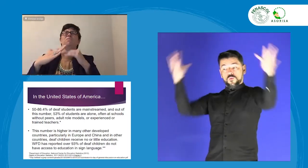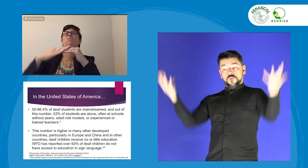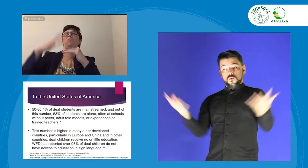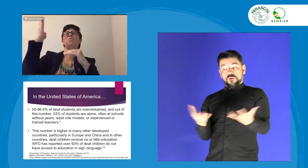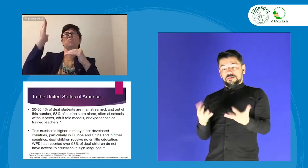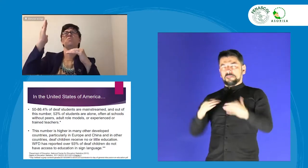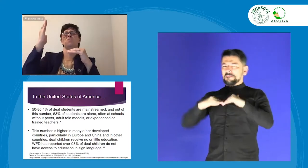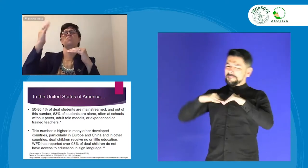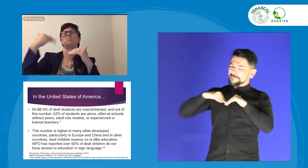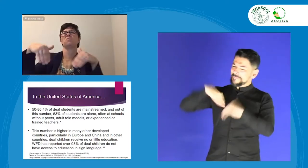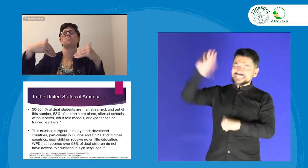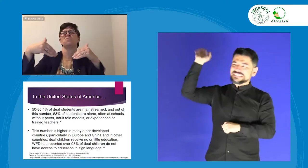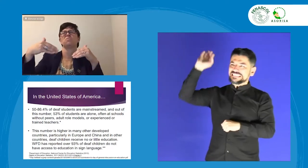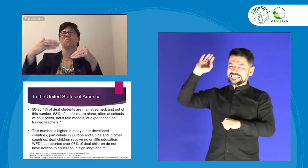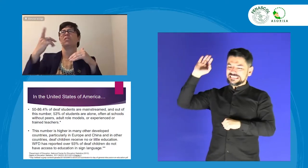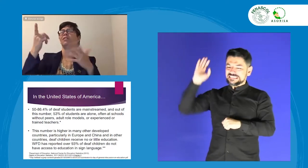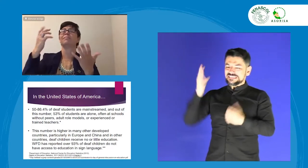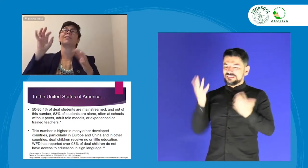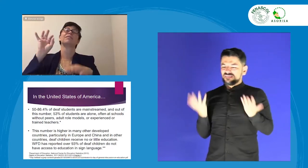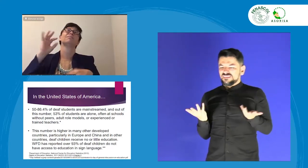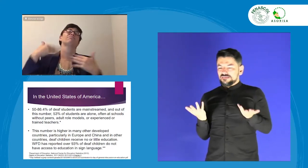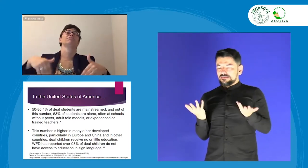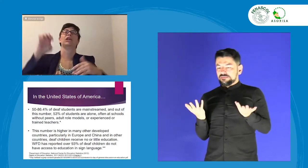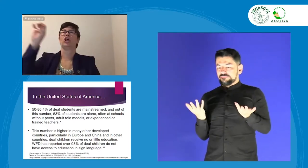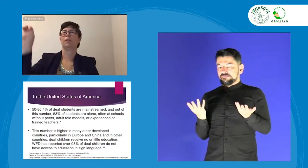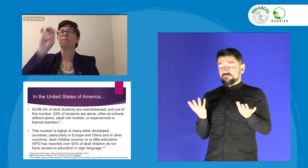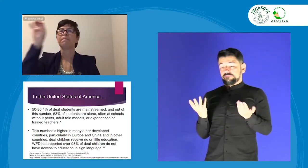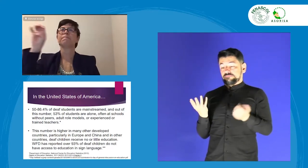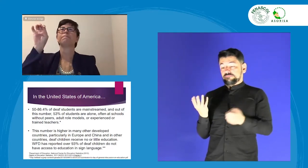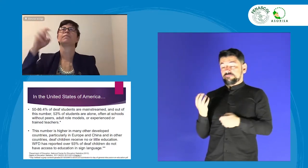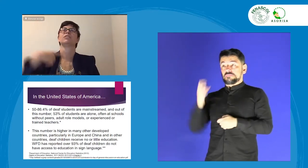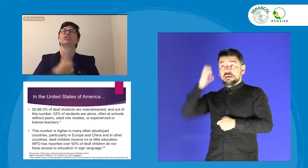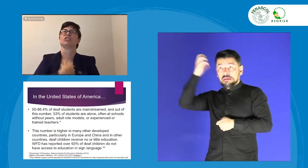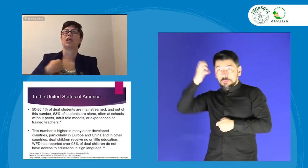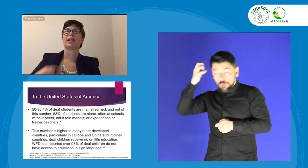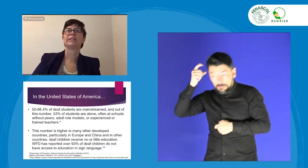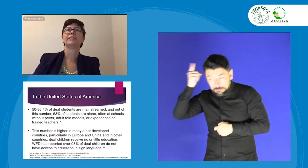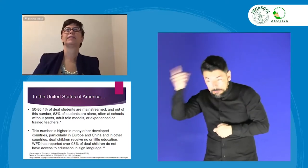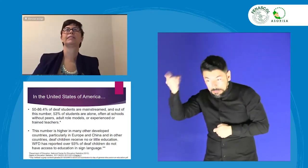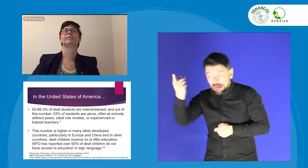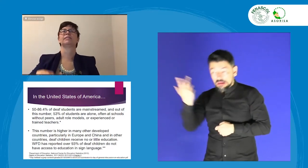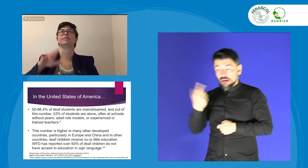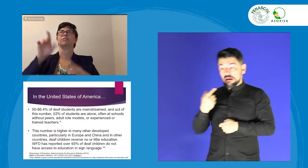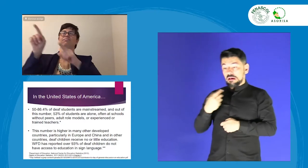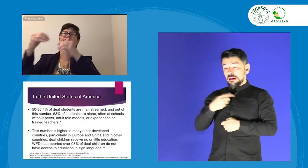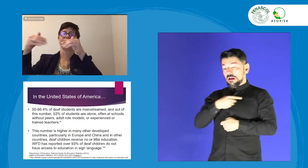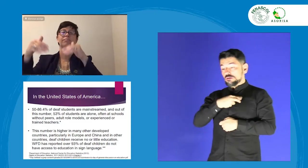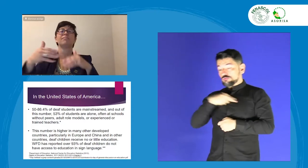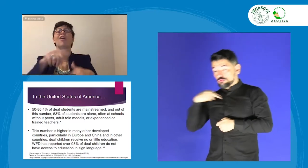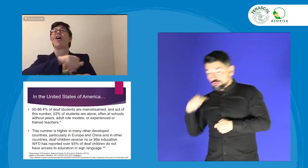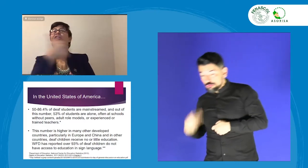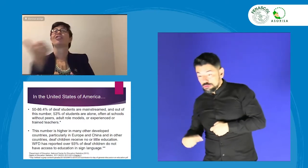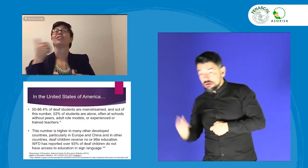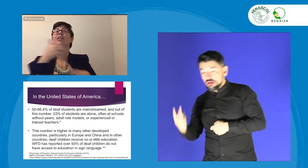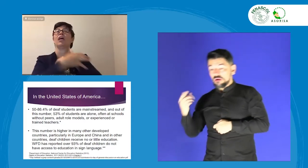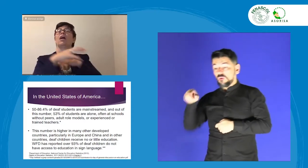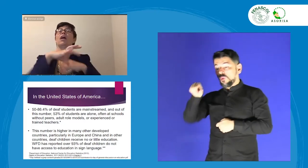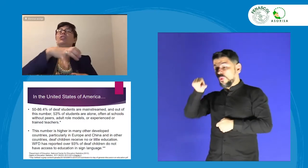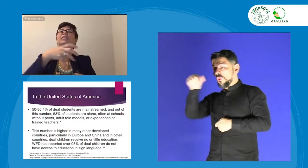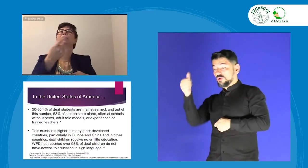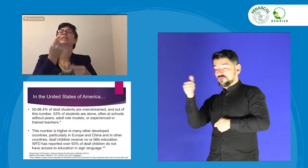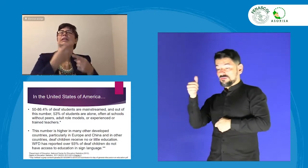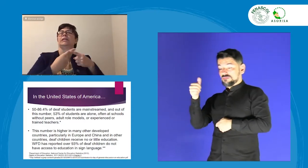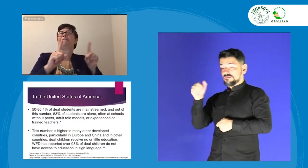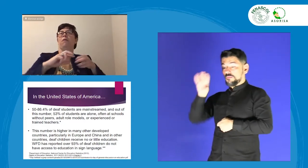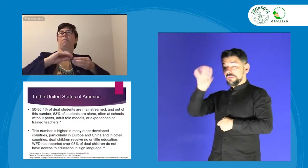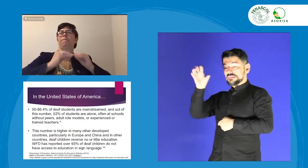regulares. ¿Y qué vemos nosotros acá? Que existe una diferencia al modelo que se puede tener quizás en